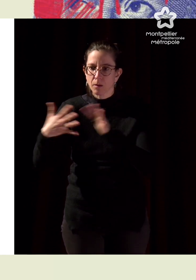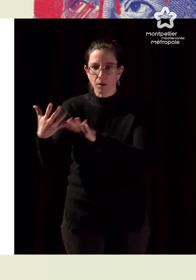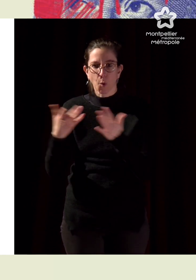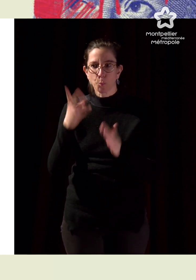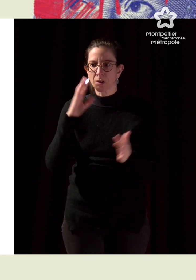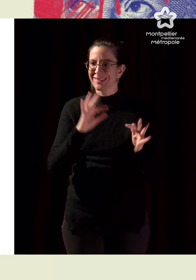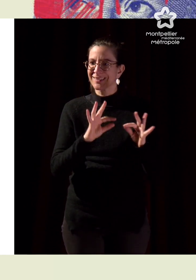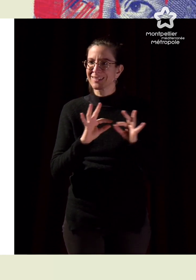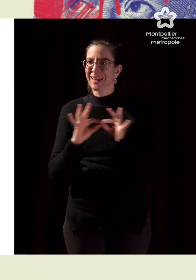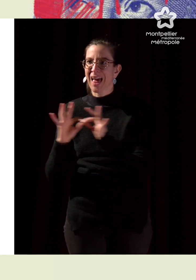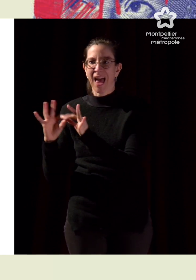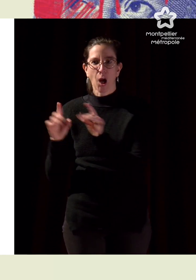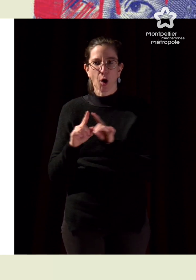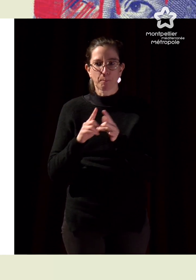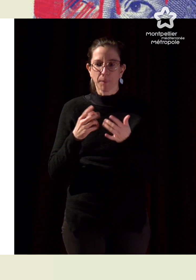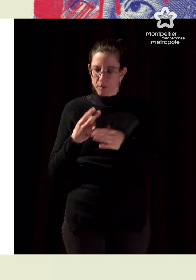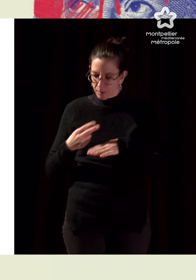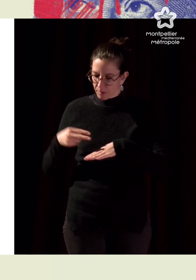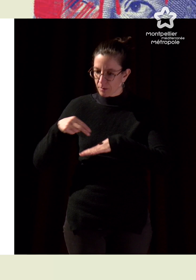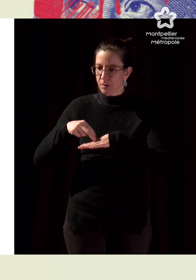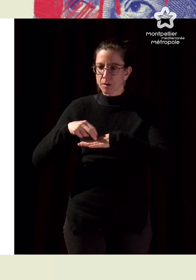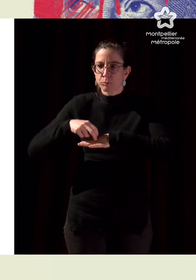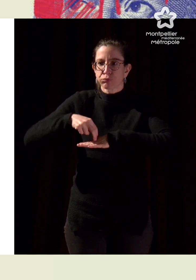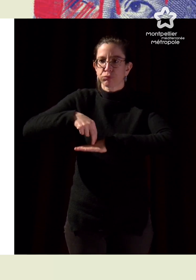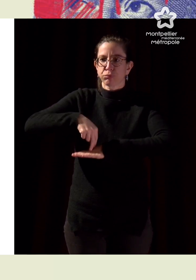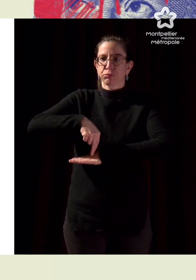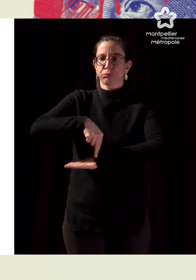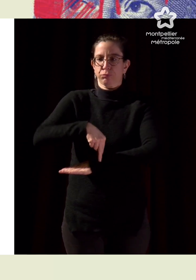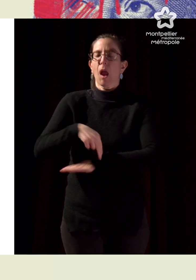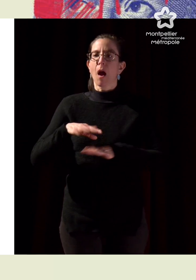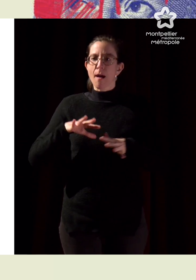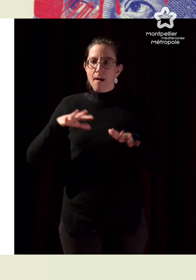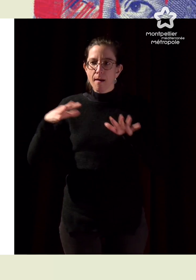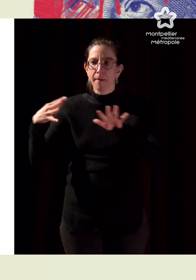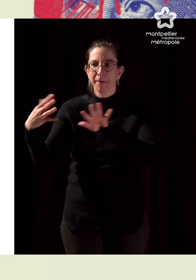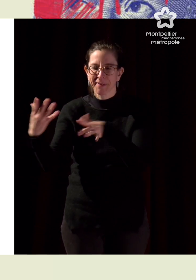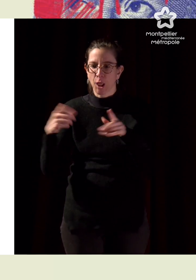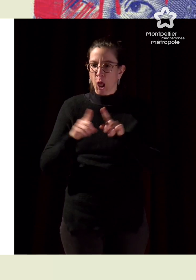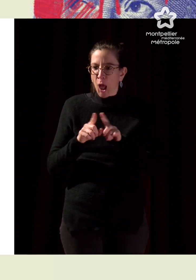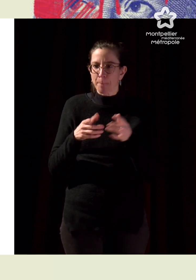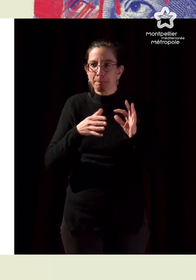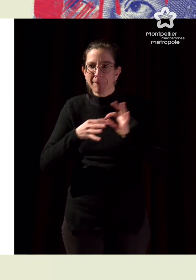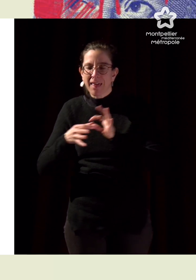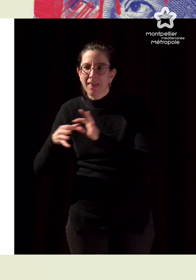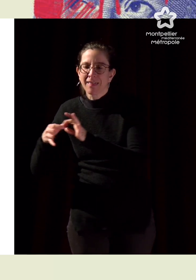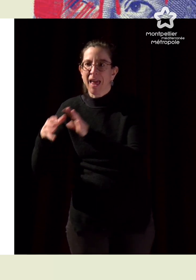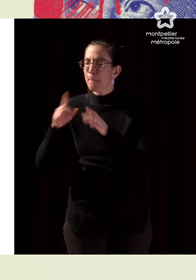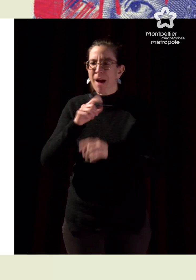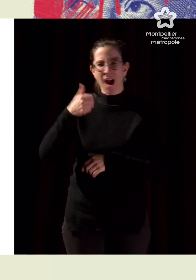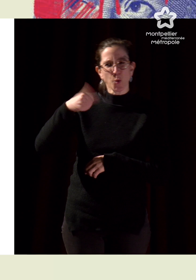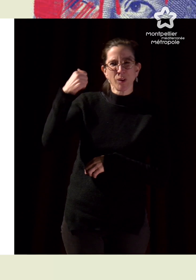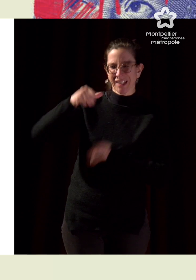on imagine toujours, on se redresse, etc., etc. En fait, c'est des buissons, c'est tout enchevêtré. Il y a plein d'espèces,